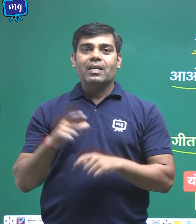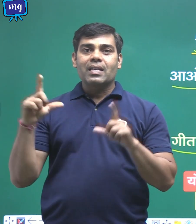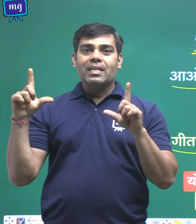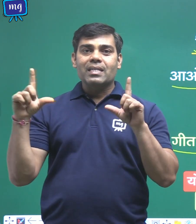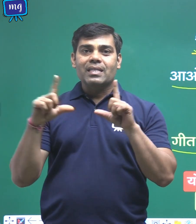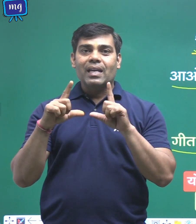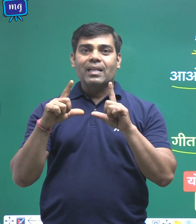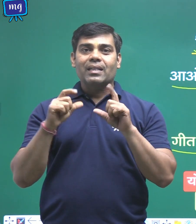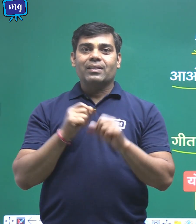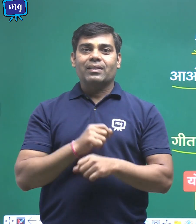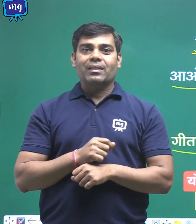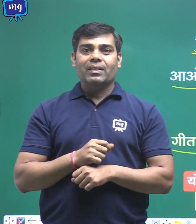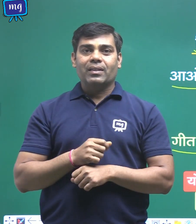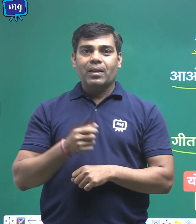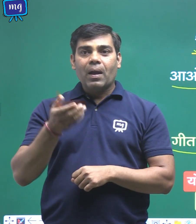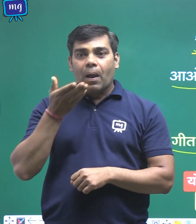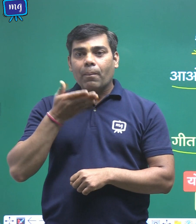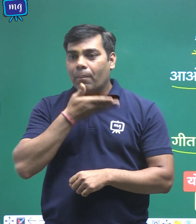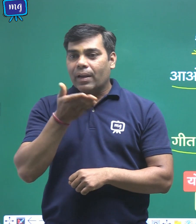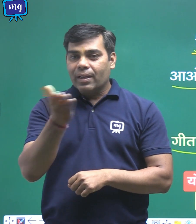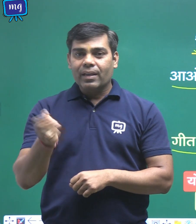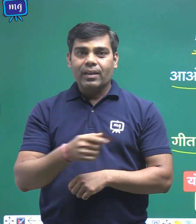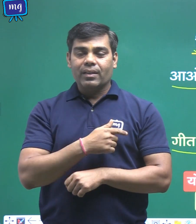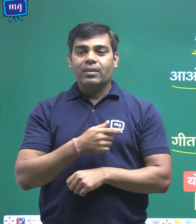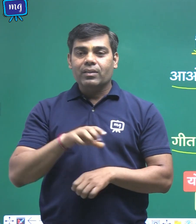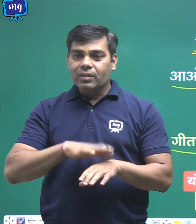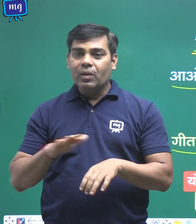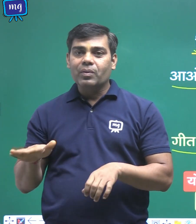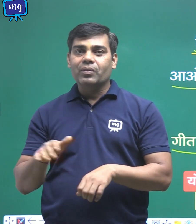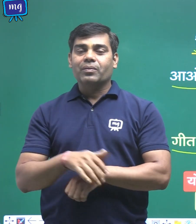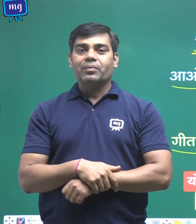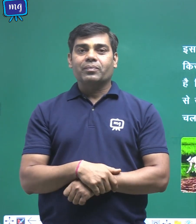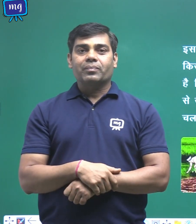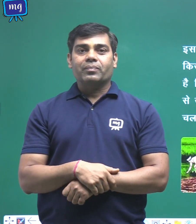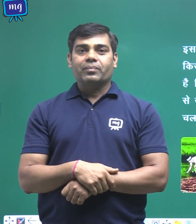सार पढ़ाएंगे। चले बच्चों,